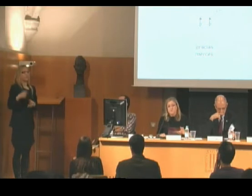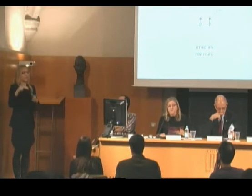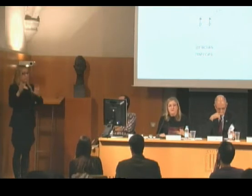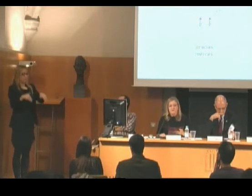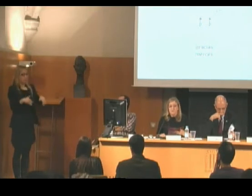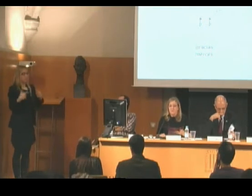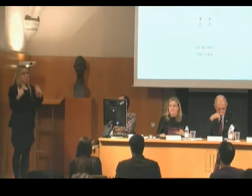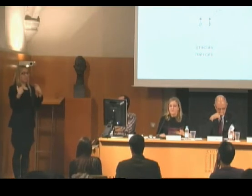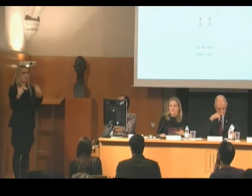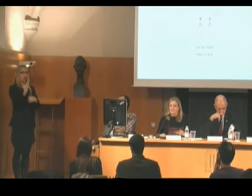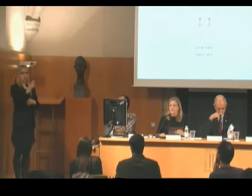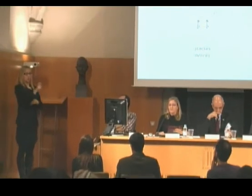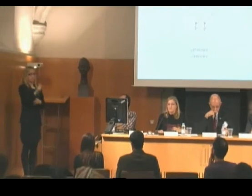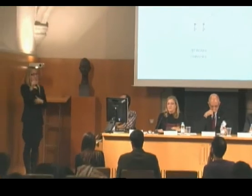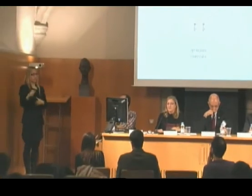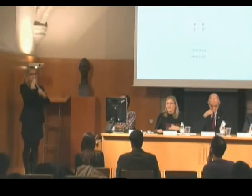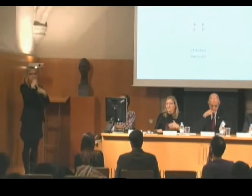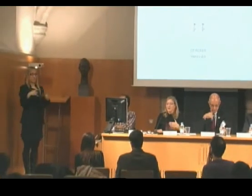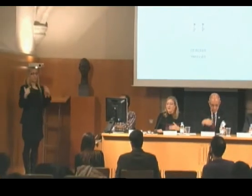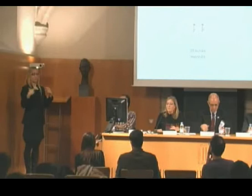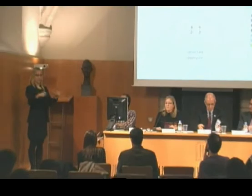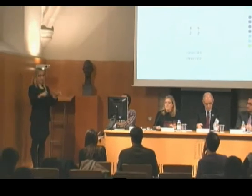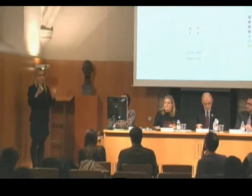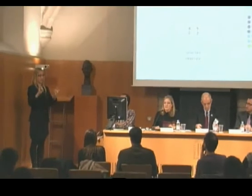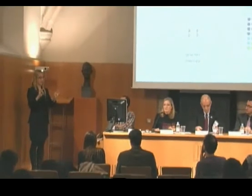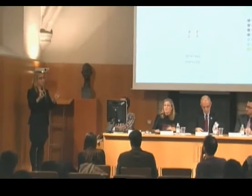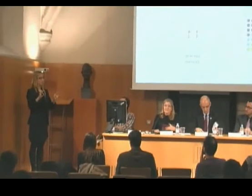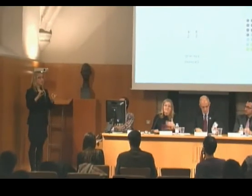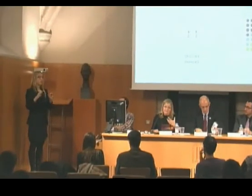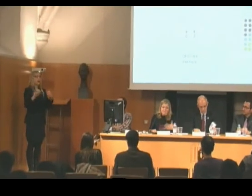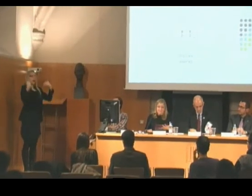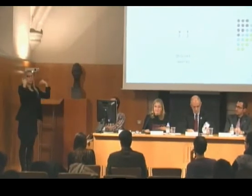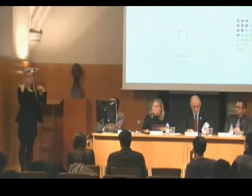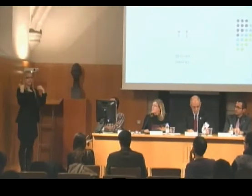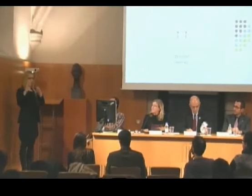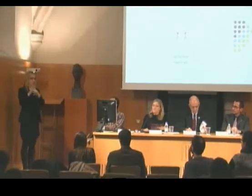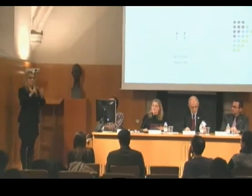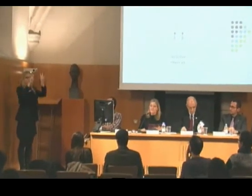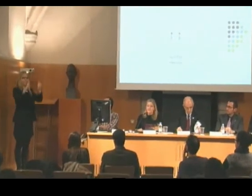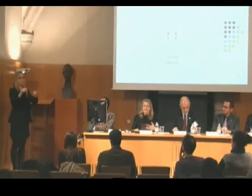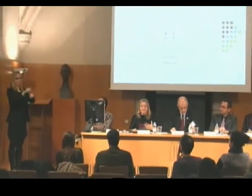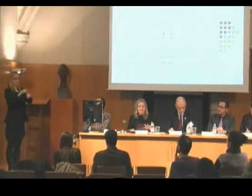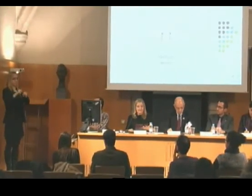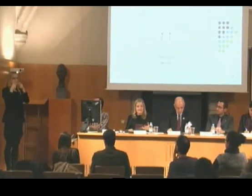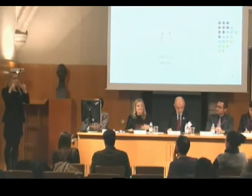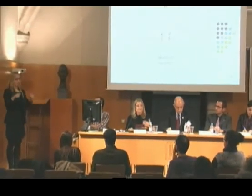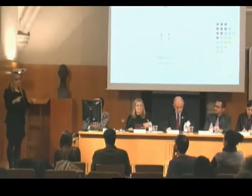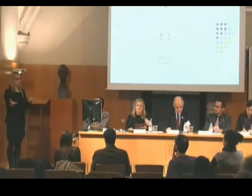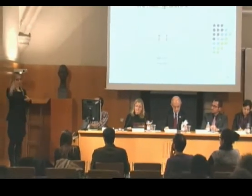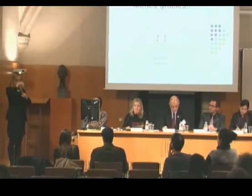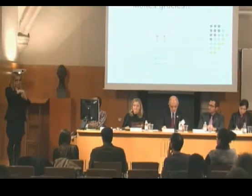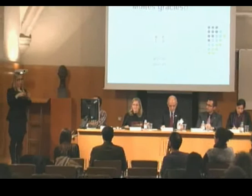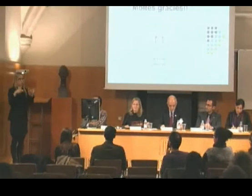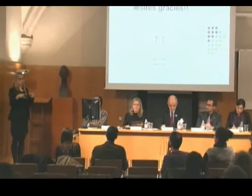dues persones, dos representants del departament amb competència en matèria de política lingüística, que en aquest cas és